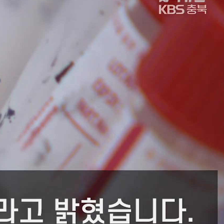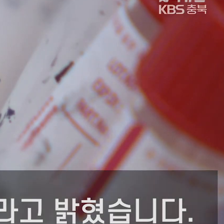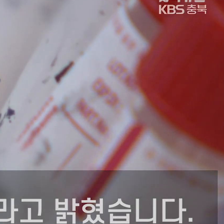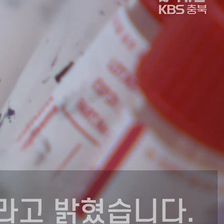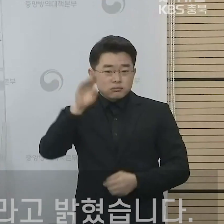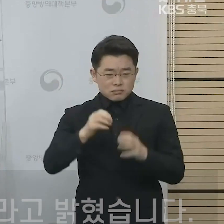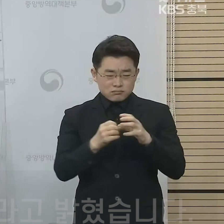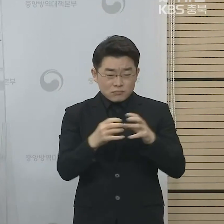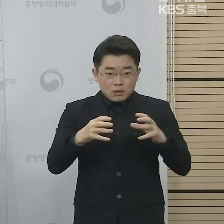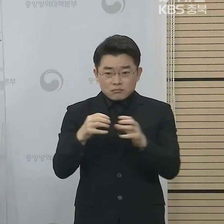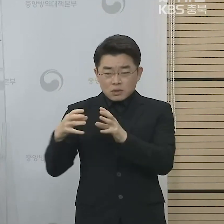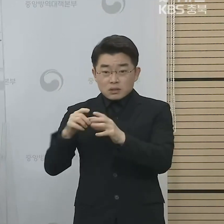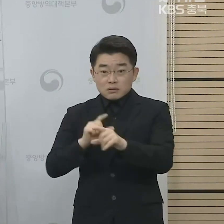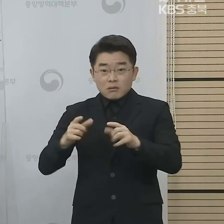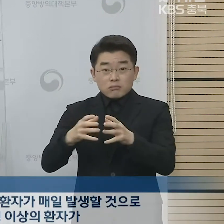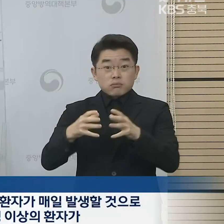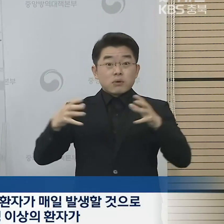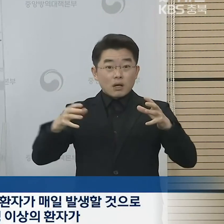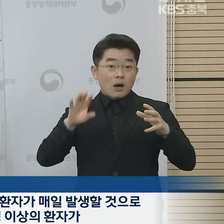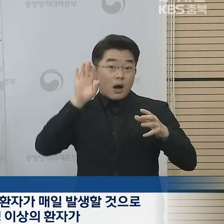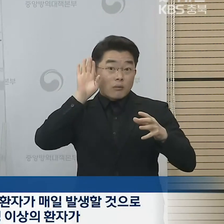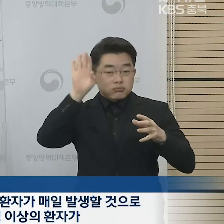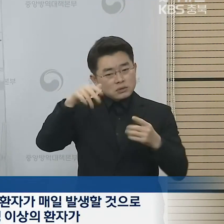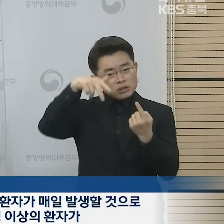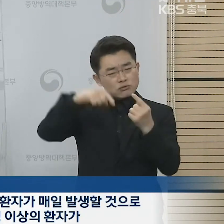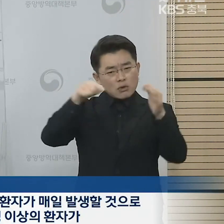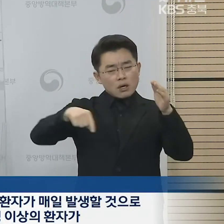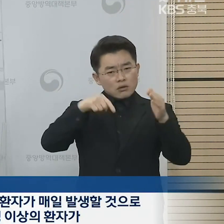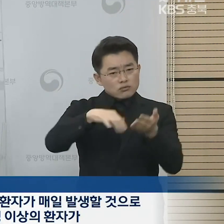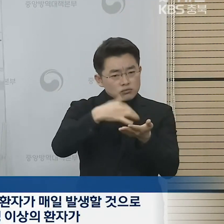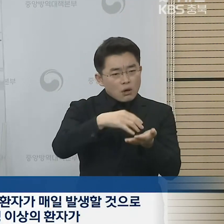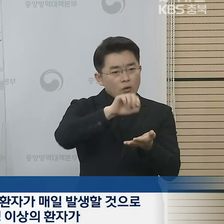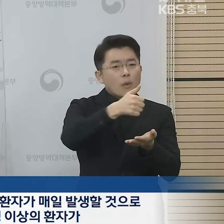밝혔습니다. 이번 주에는 550명에서